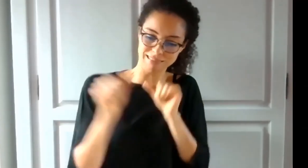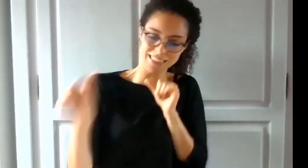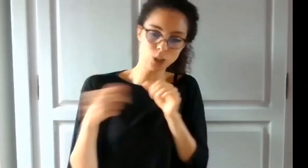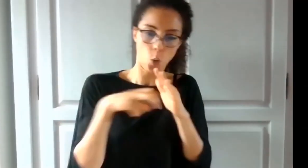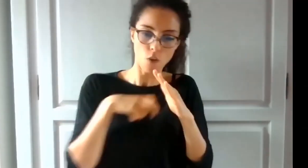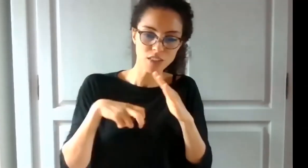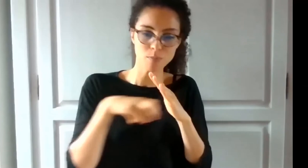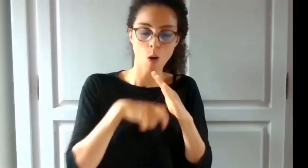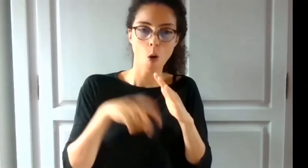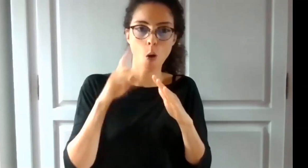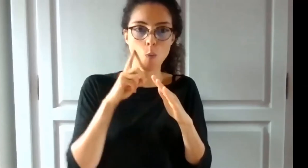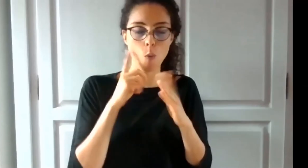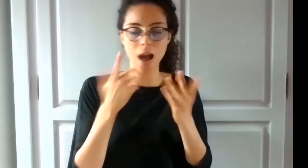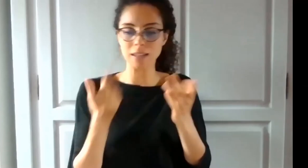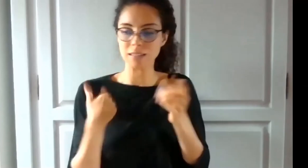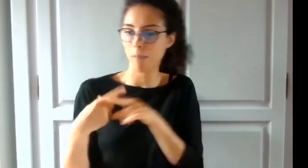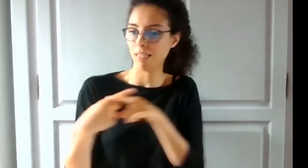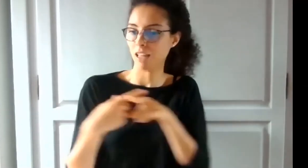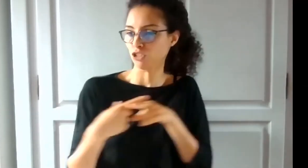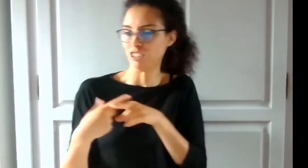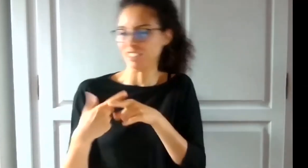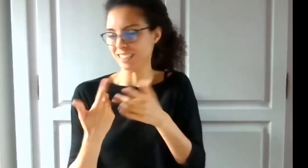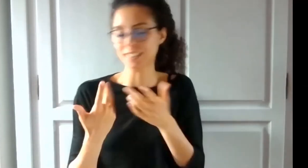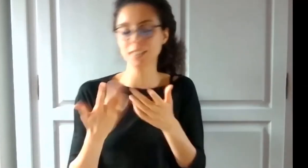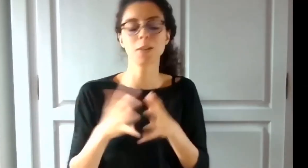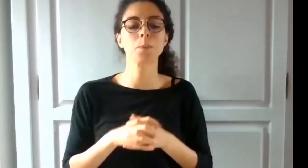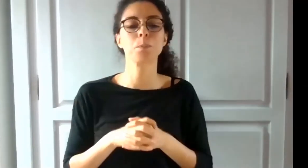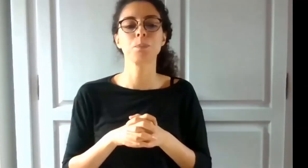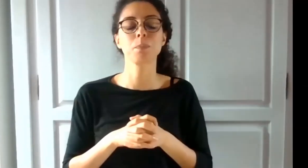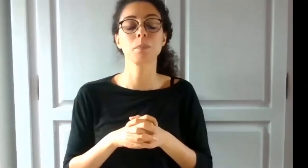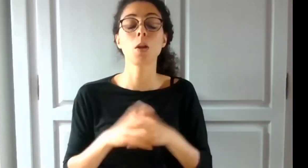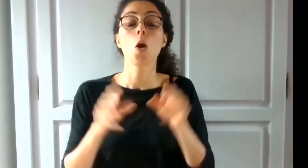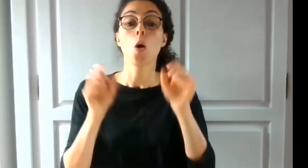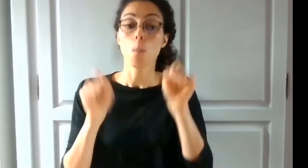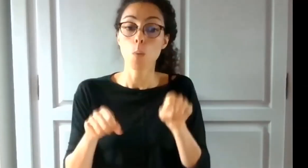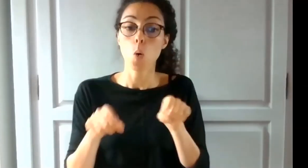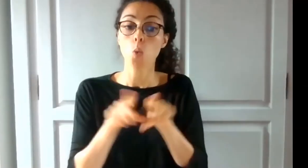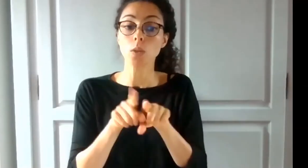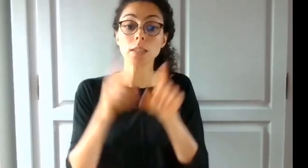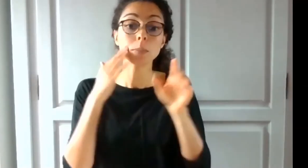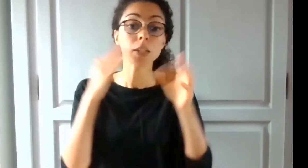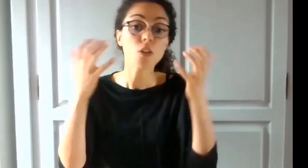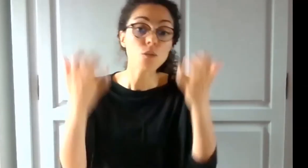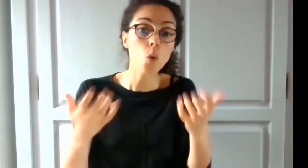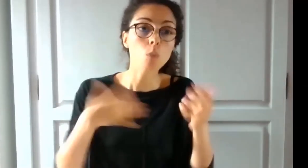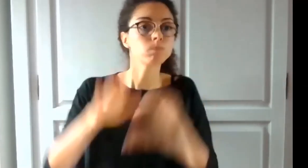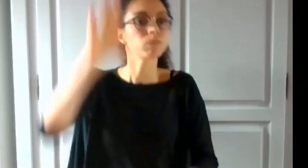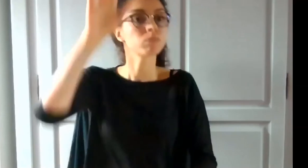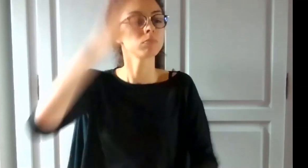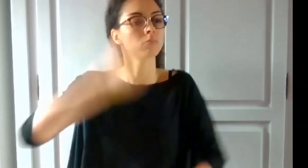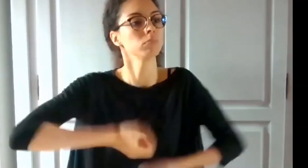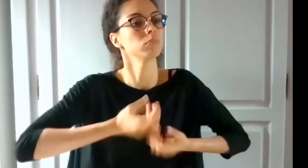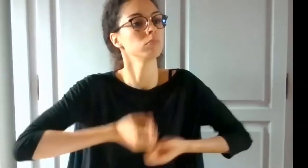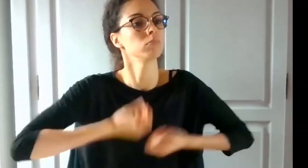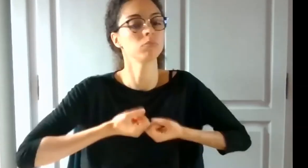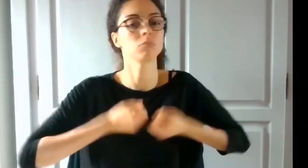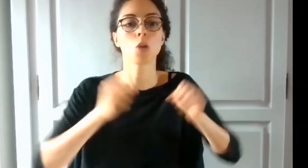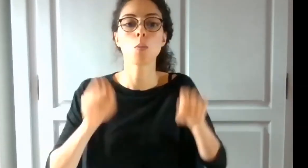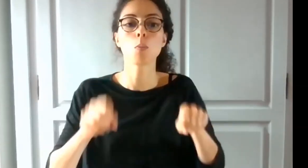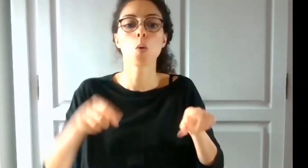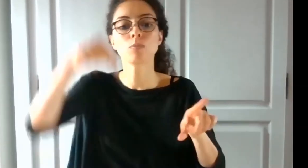de référence et l'emploi. Vous pouvez également, si vous le souhaitez, prendre la parole, indiquer